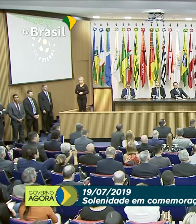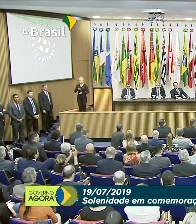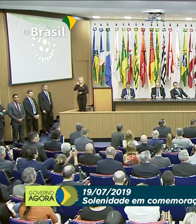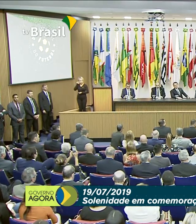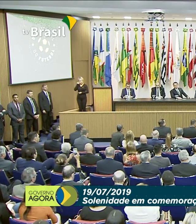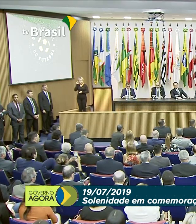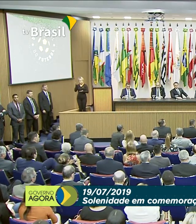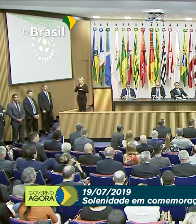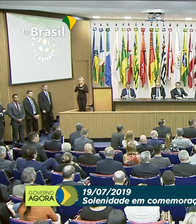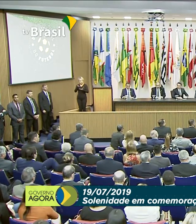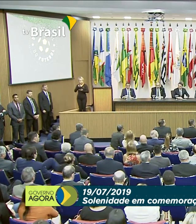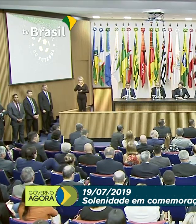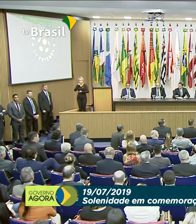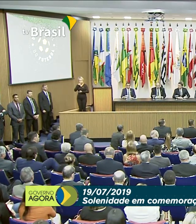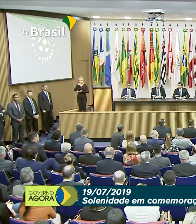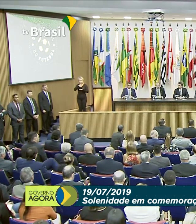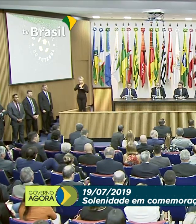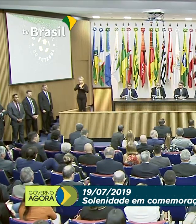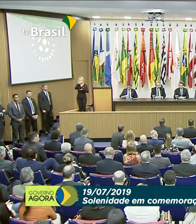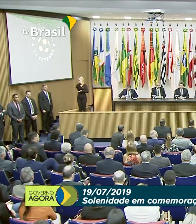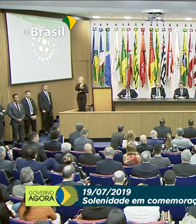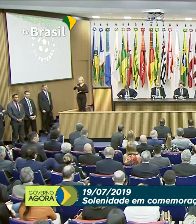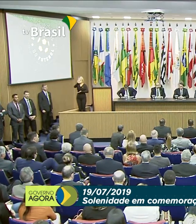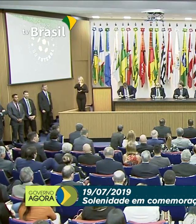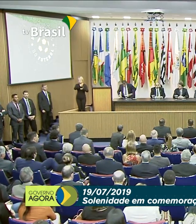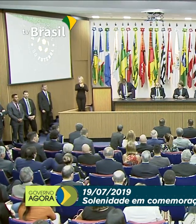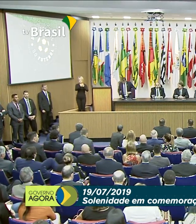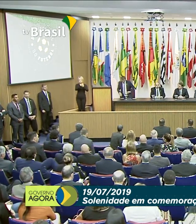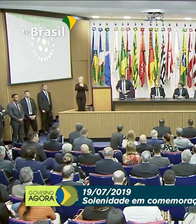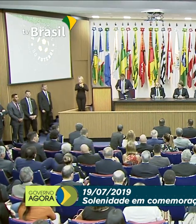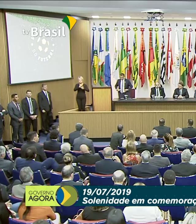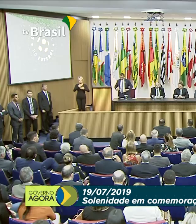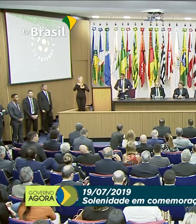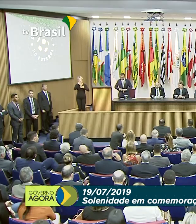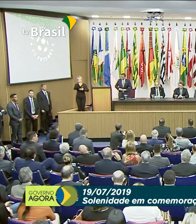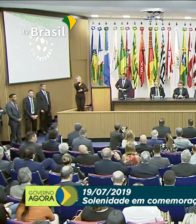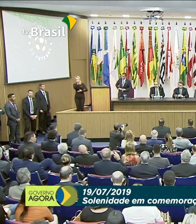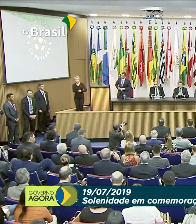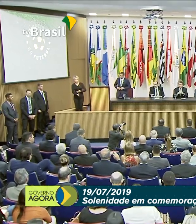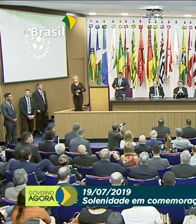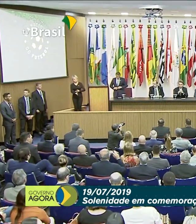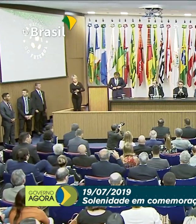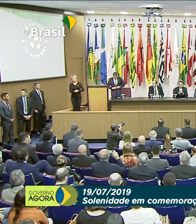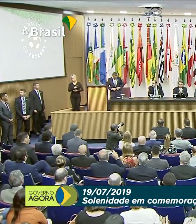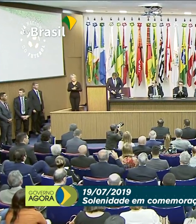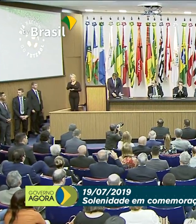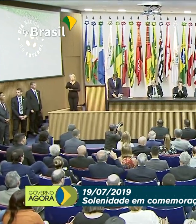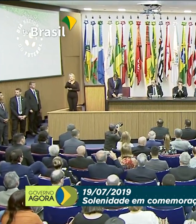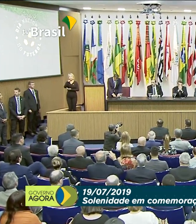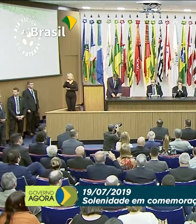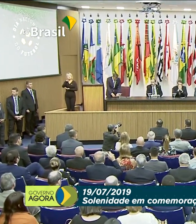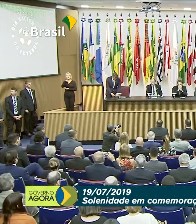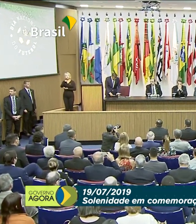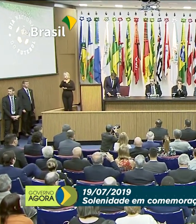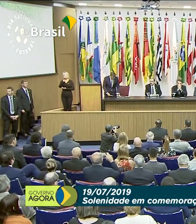Ouviremos a seguir as palavras do secretário nacional de Futebol e Defesa dos Direitos do Torcedor, Ronaldo Lima.